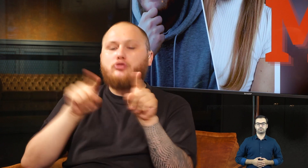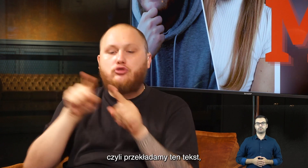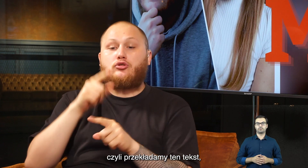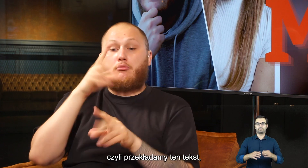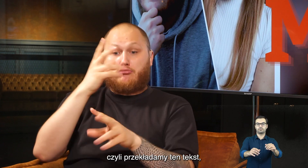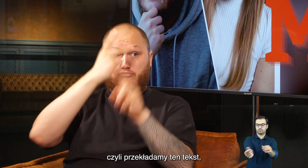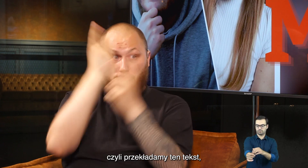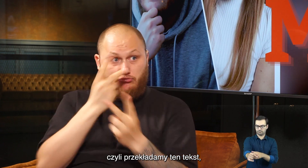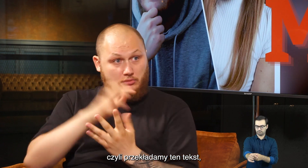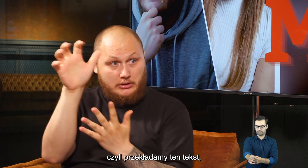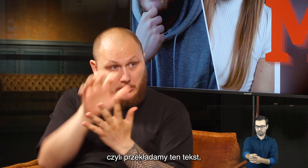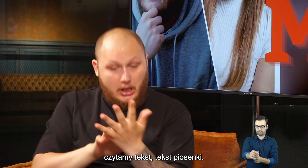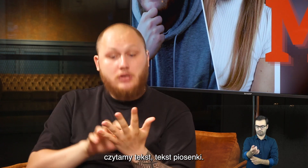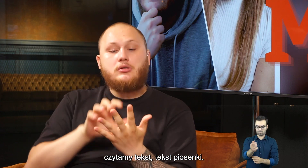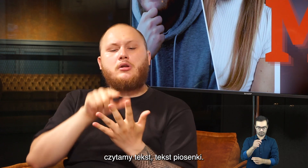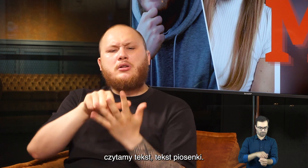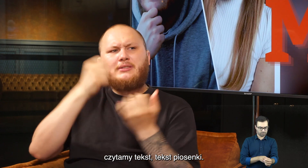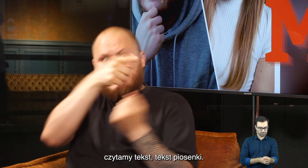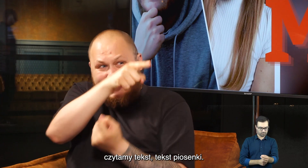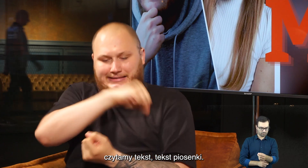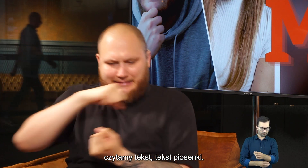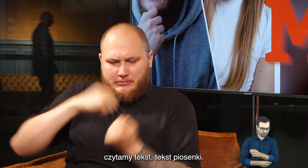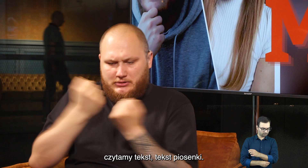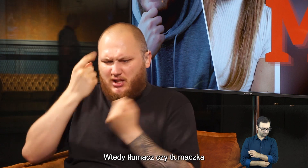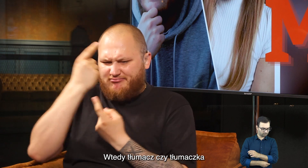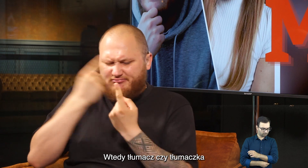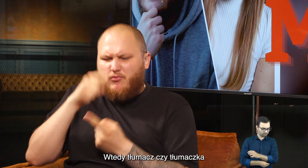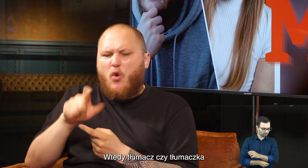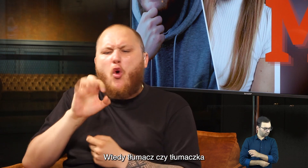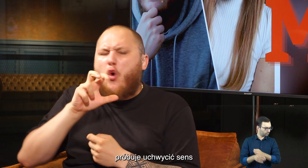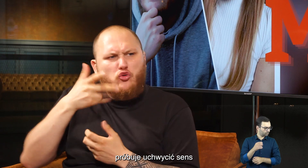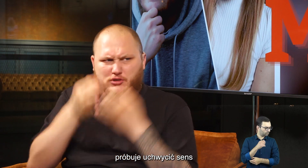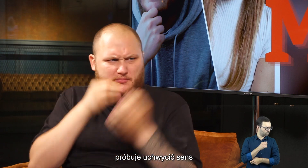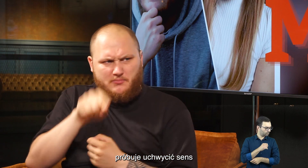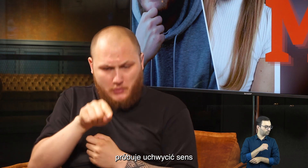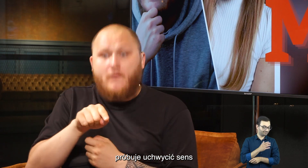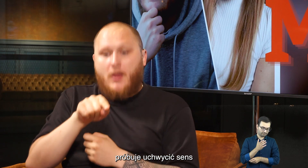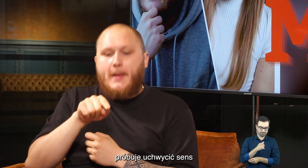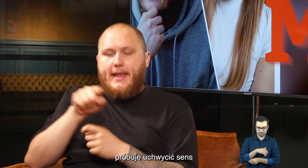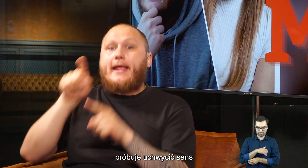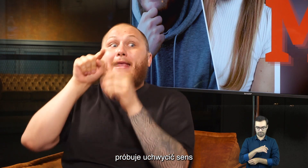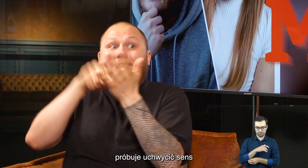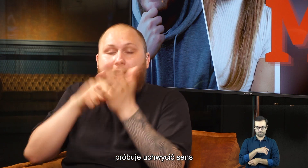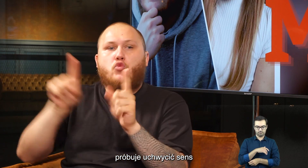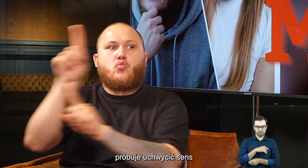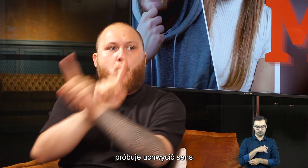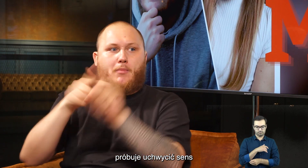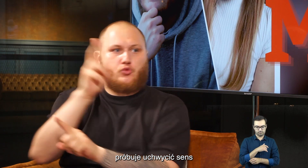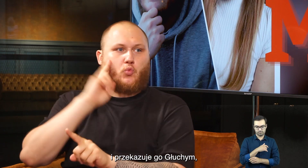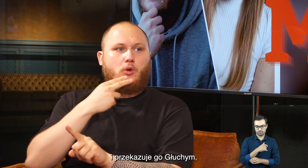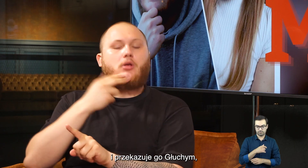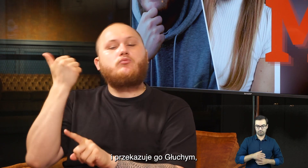translatoryczna, czyli przekładamy ten tekst. Czytamy tekst piosenki, wtedy tłumaczka próbuje uchwycić